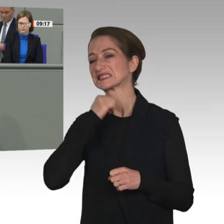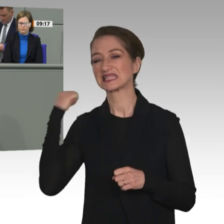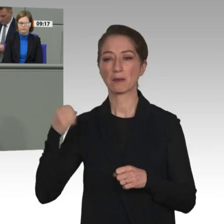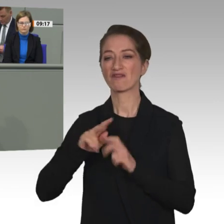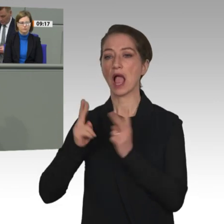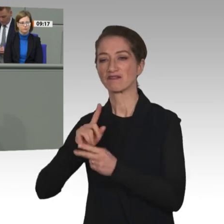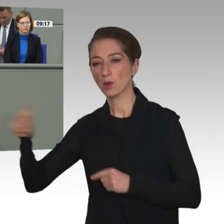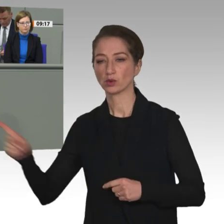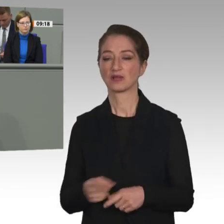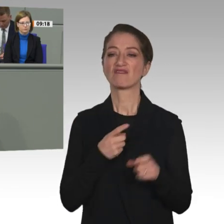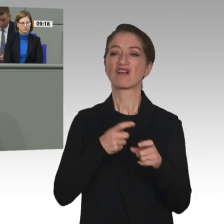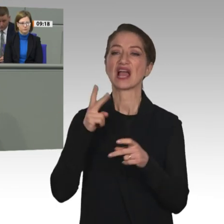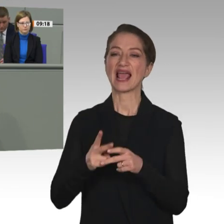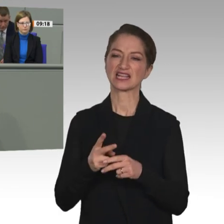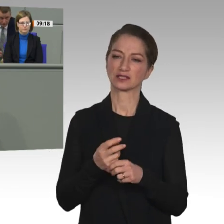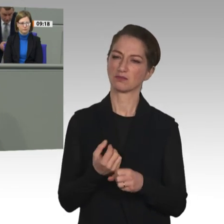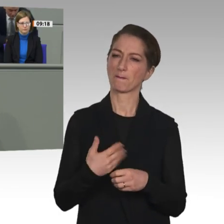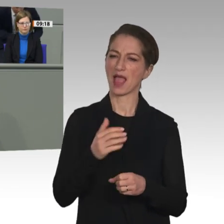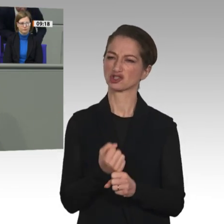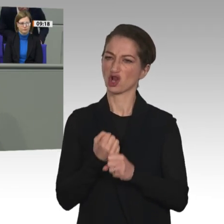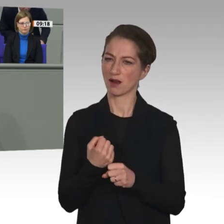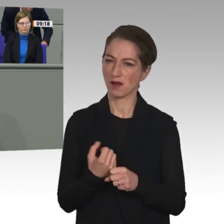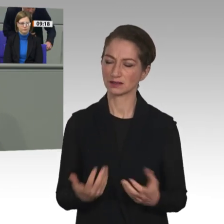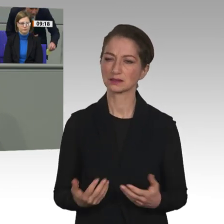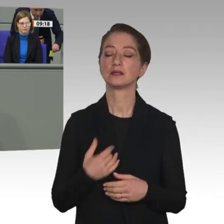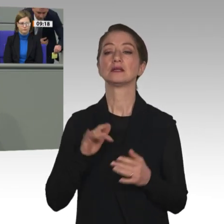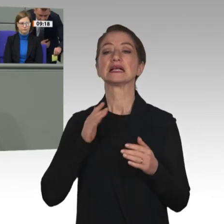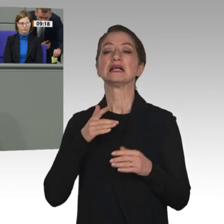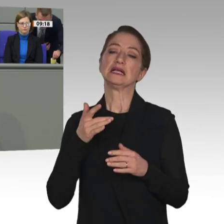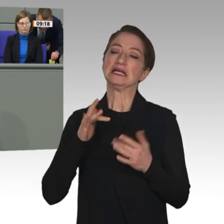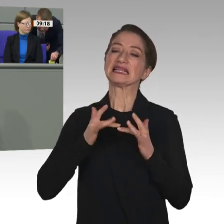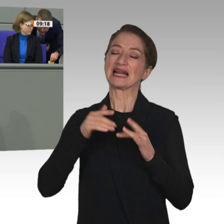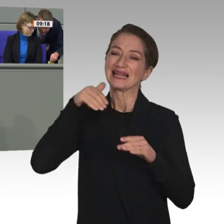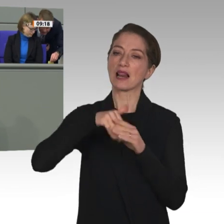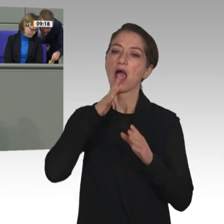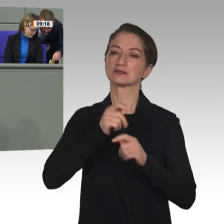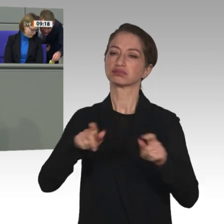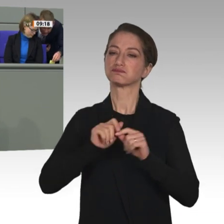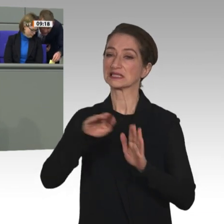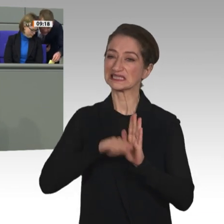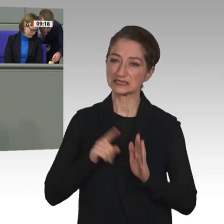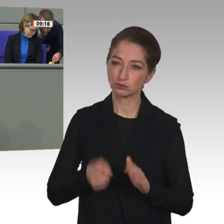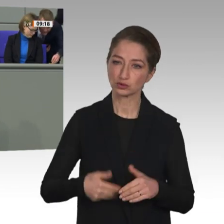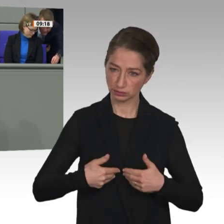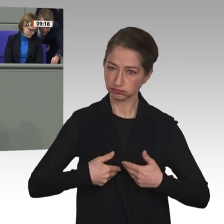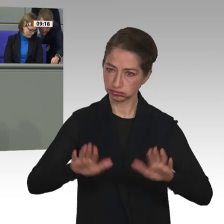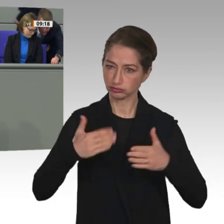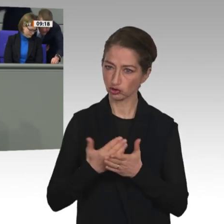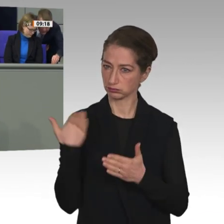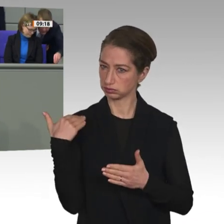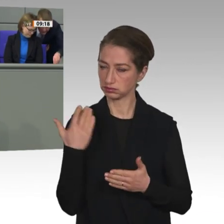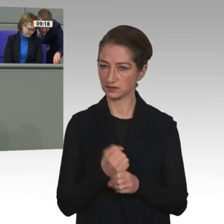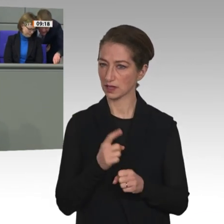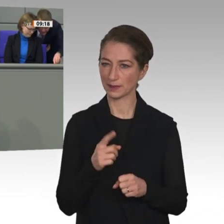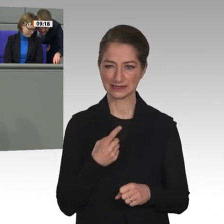verschärft. Wir werden in den nächsten Wochen ein Gesetz gegen Hass im Internet verabschieden. Aber das reicht nicht. Wir müssen mehr tun. Wir müssen